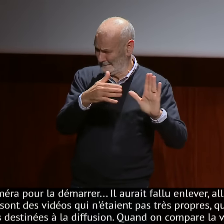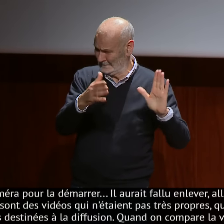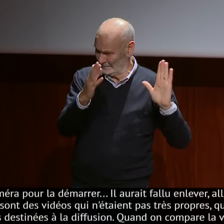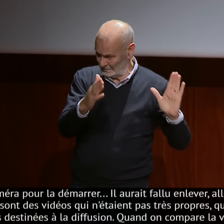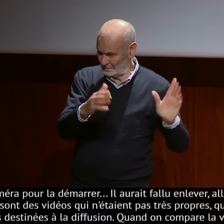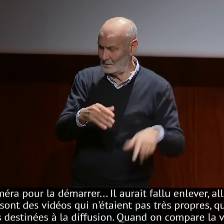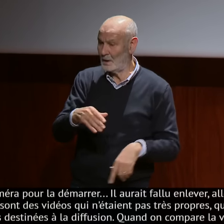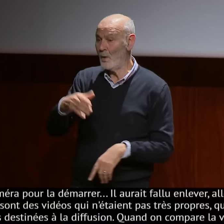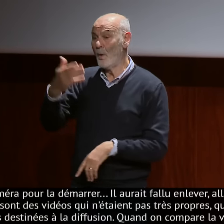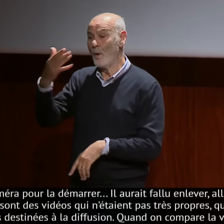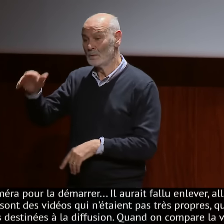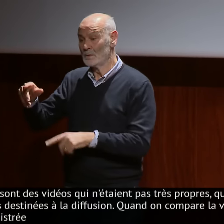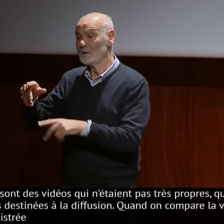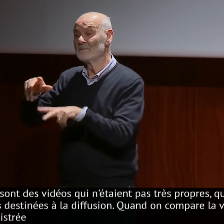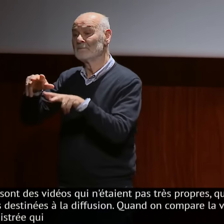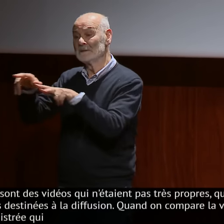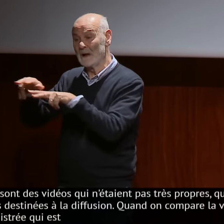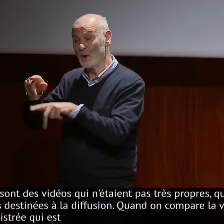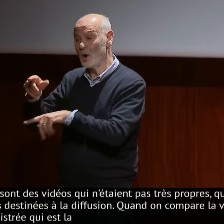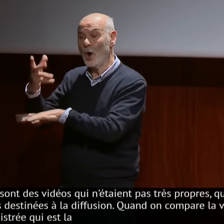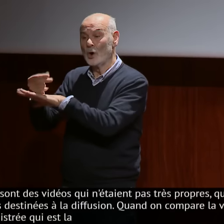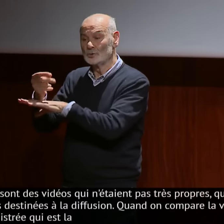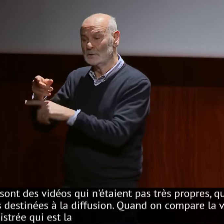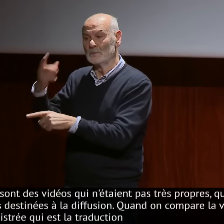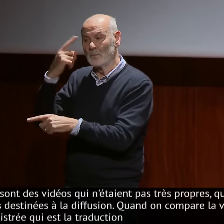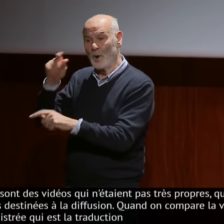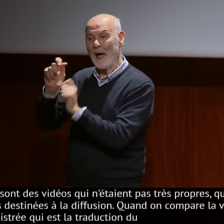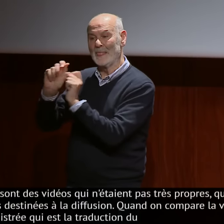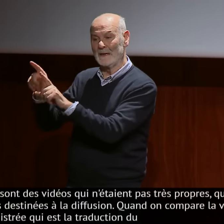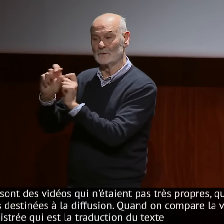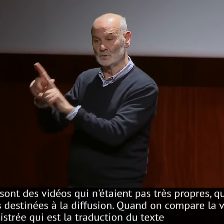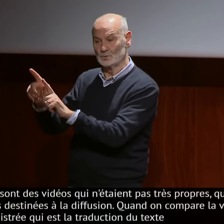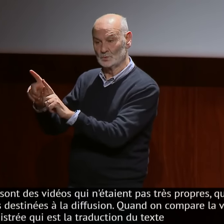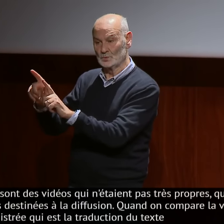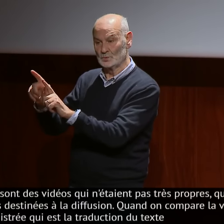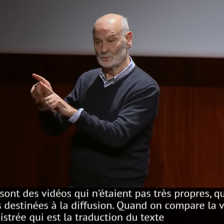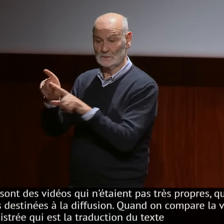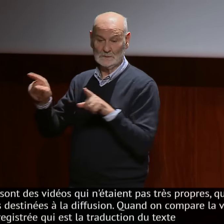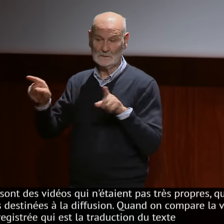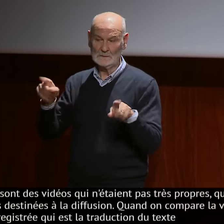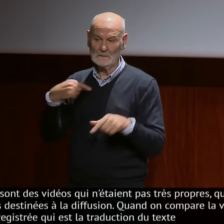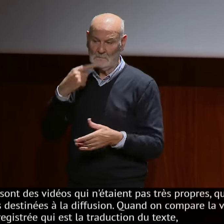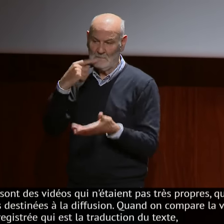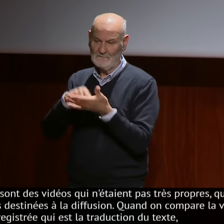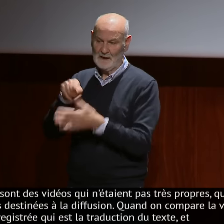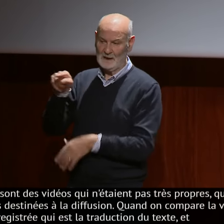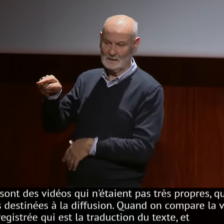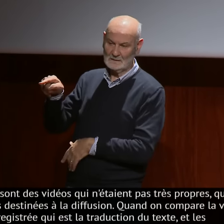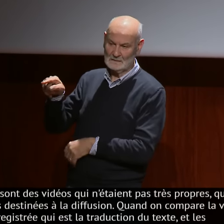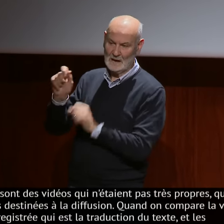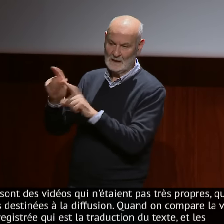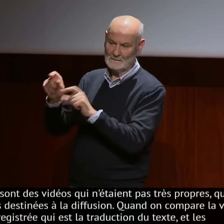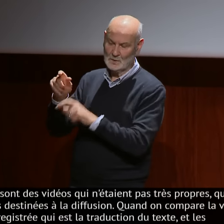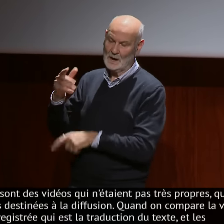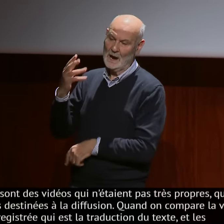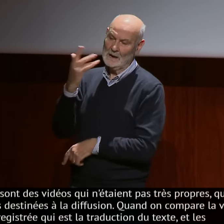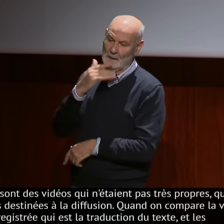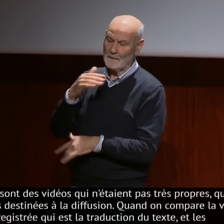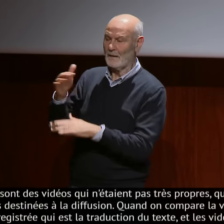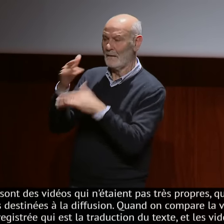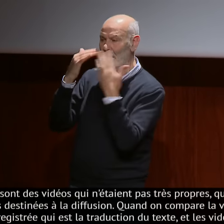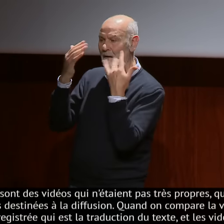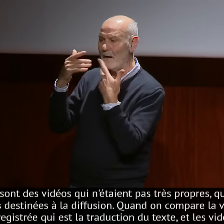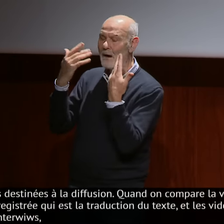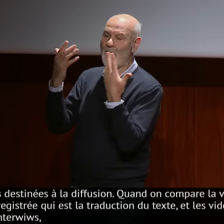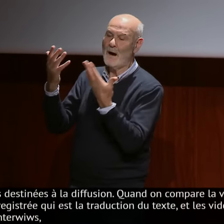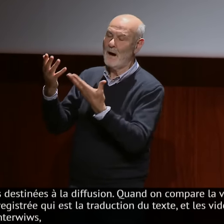texte, qui est la traduction du texte, et les vidéos qui étaient des vidéos d'interview, moi, je préfère les